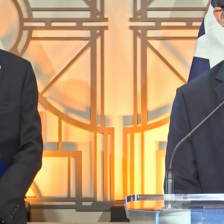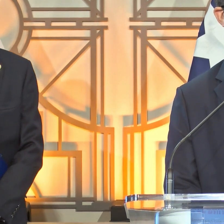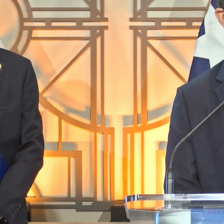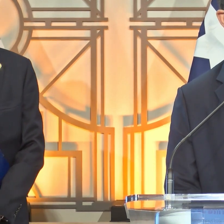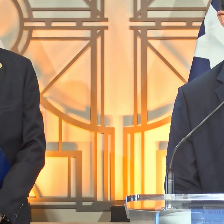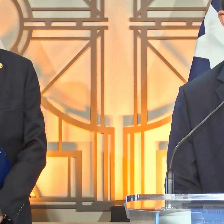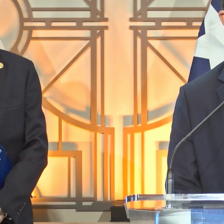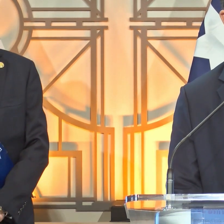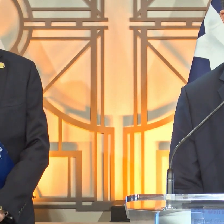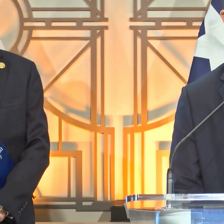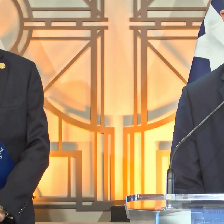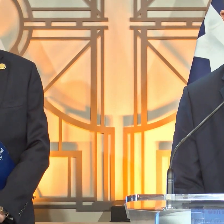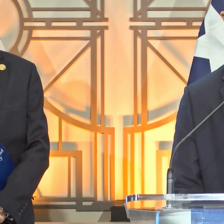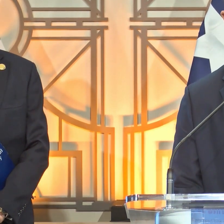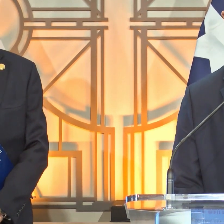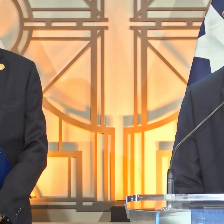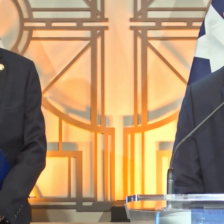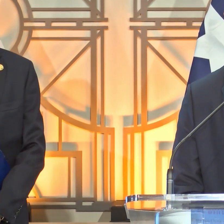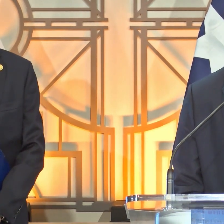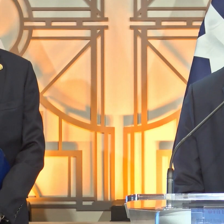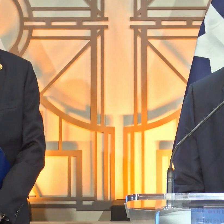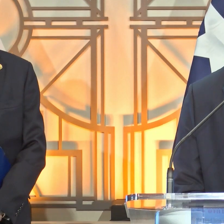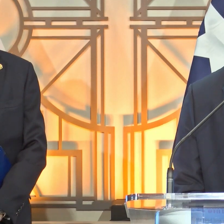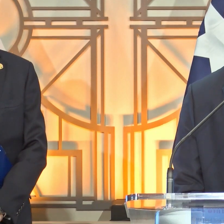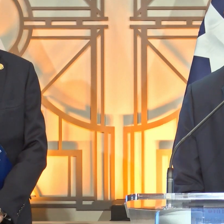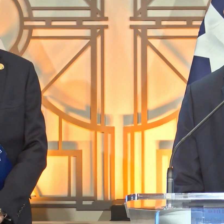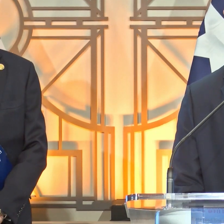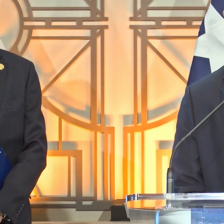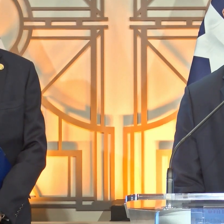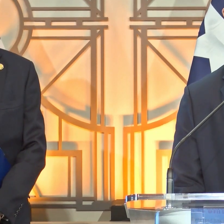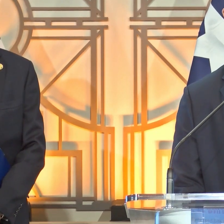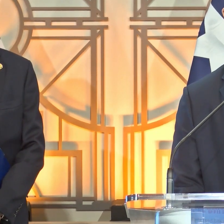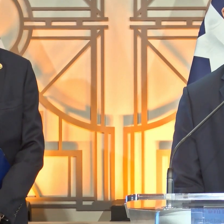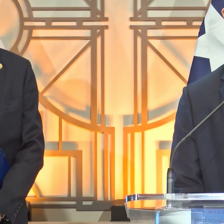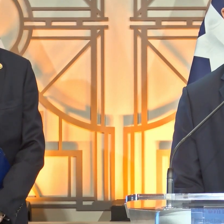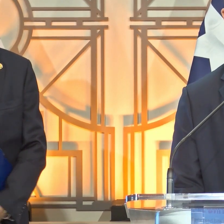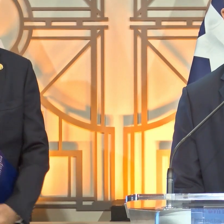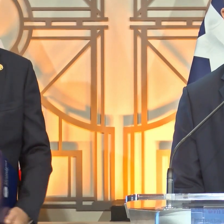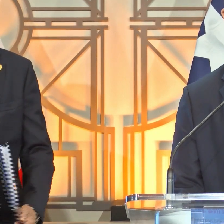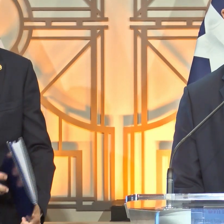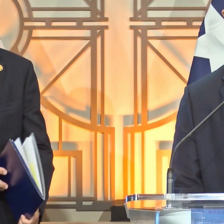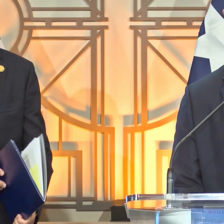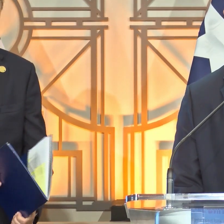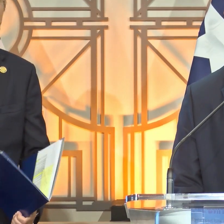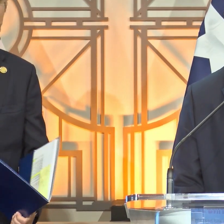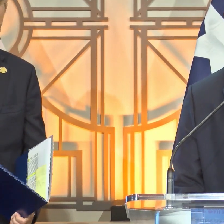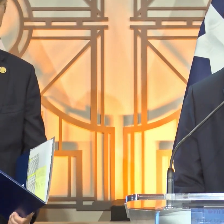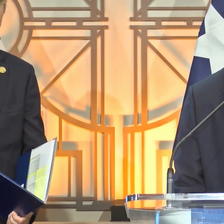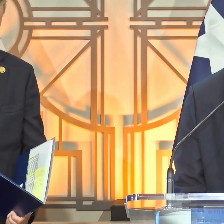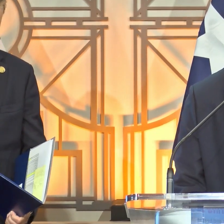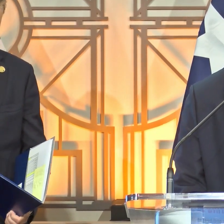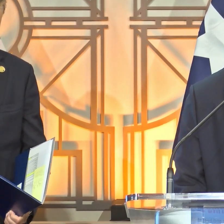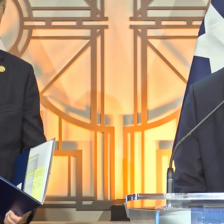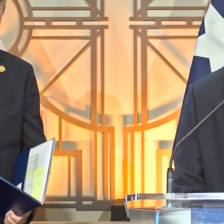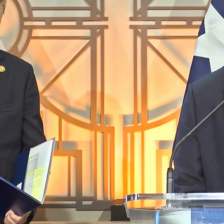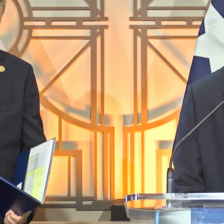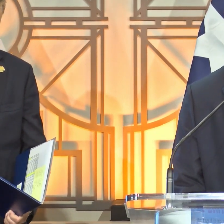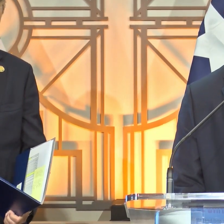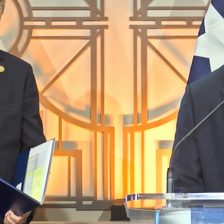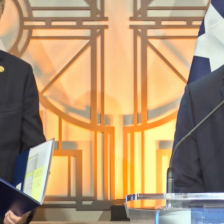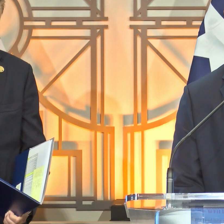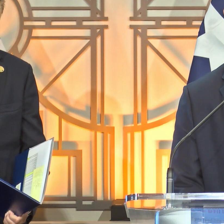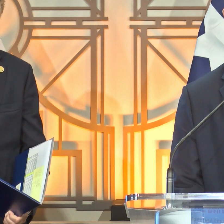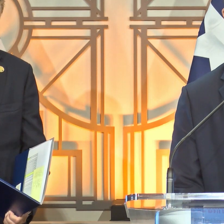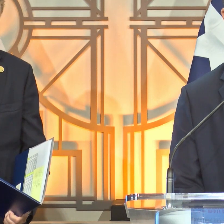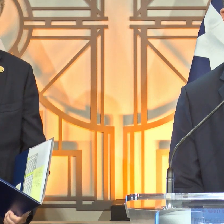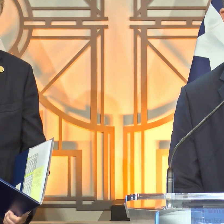seguir en el ejemplo de la ciudad de Houston y abrir nuestros centros comunitarios, igualmente que la ciudad lo está haciendo, para